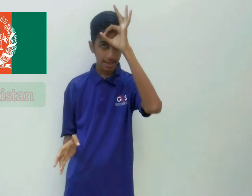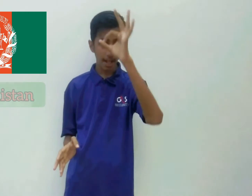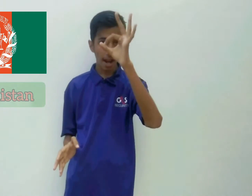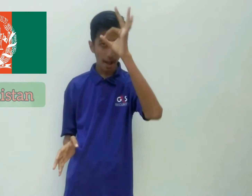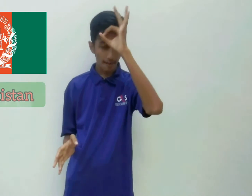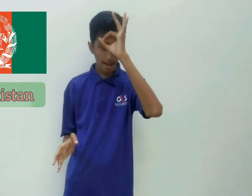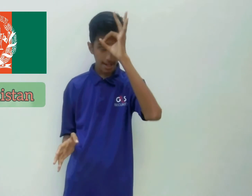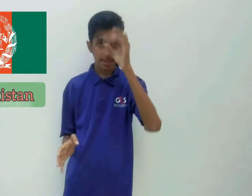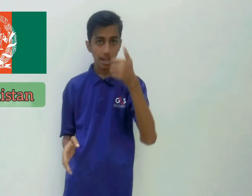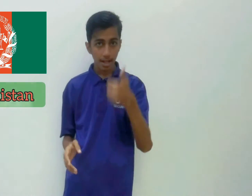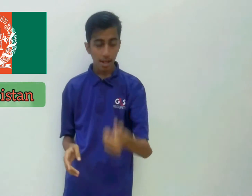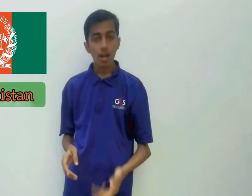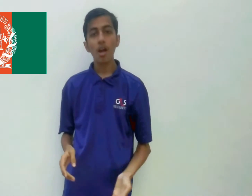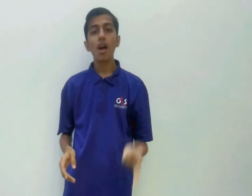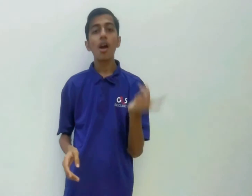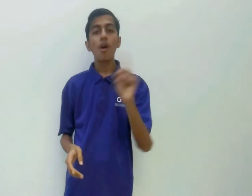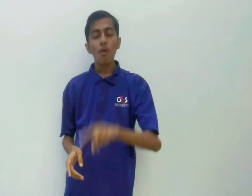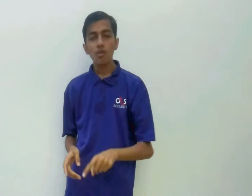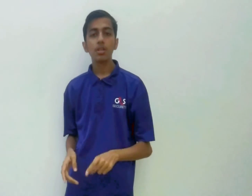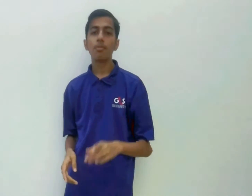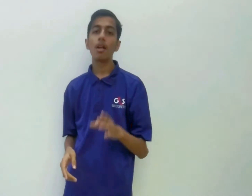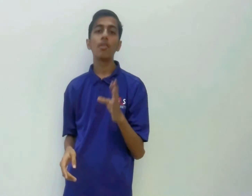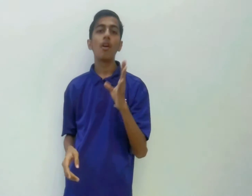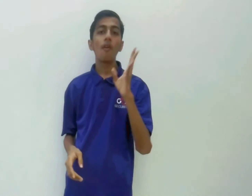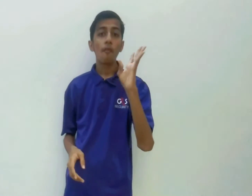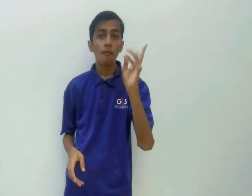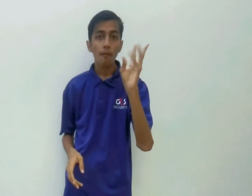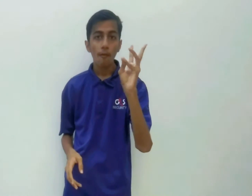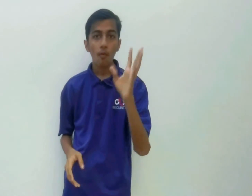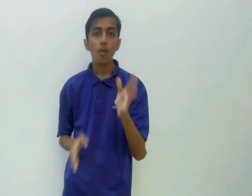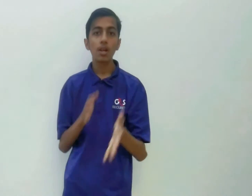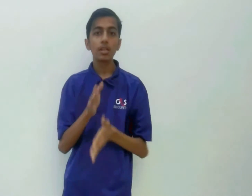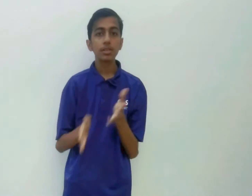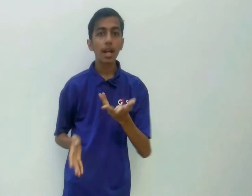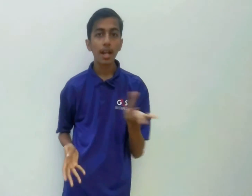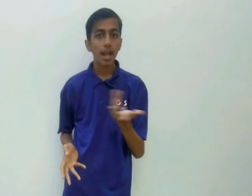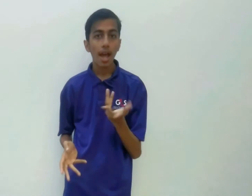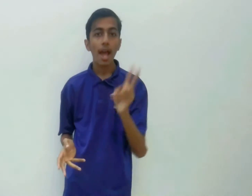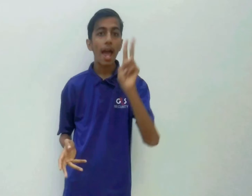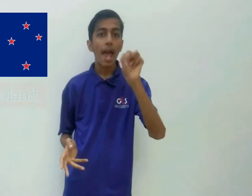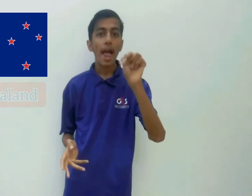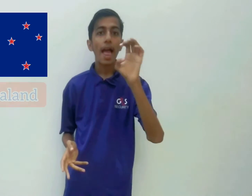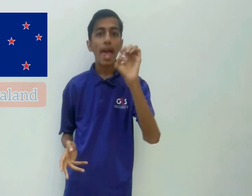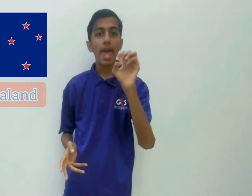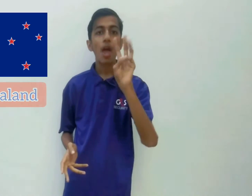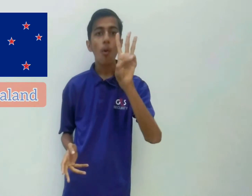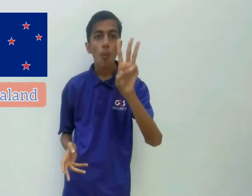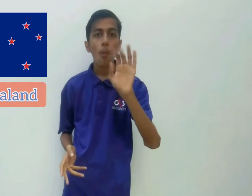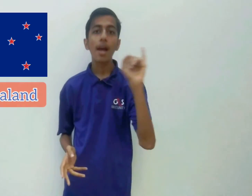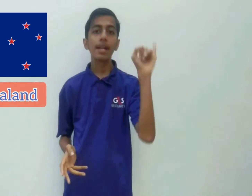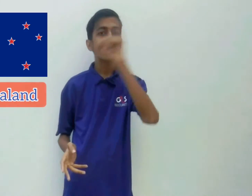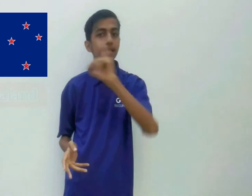जाता है अफगानिस्तान का sign सही है उसके बाद fourth sign क्या है fourth sign आपका है न्यूजी लेंड का